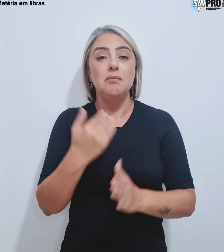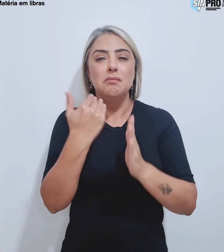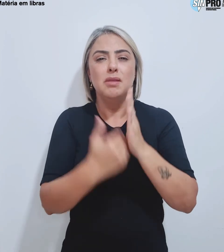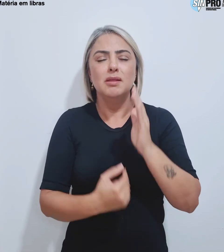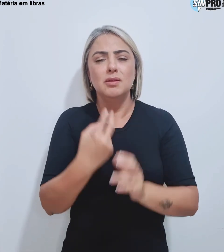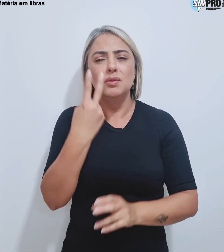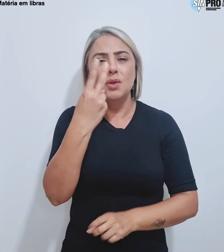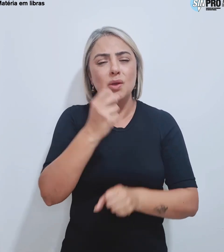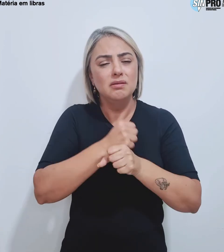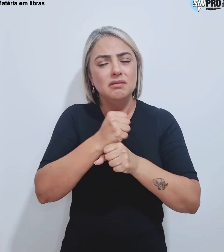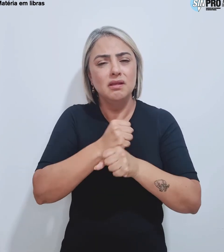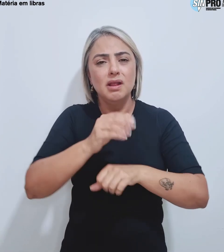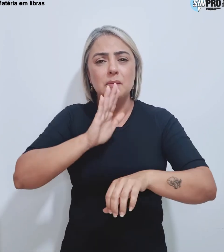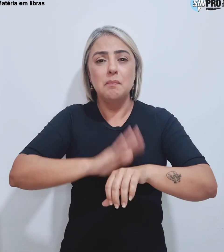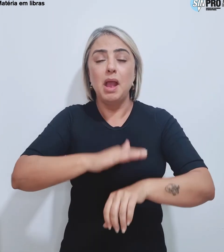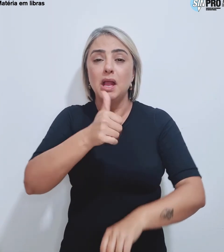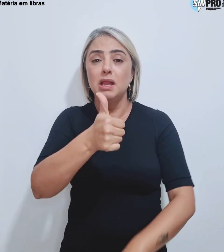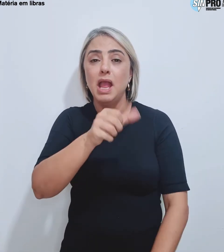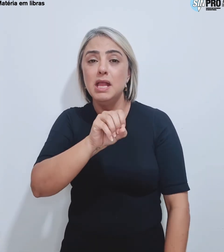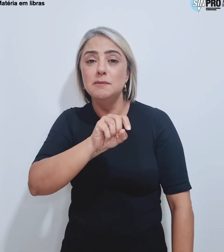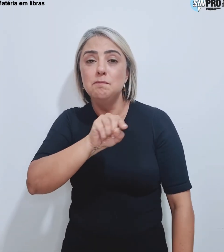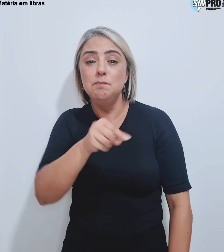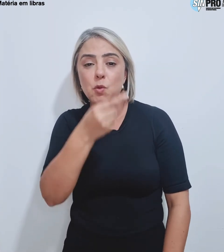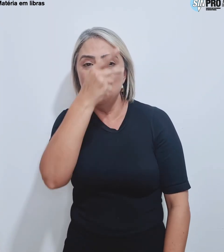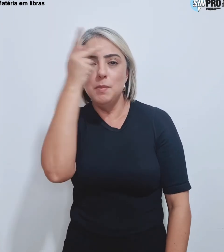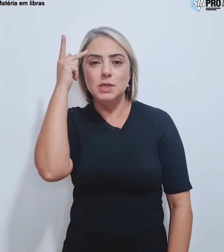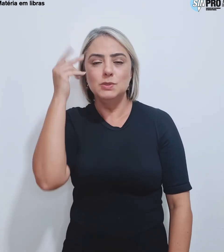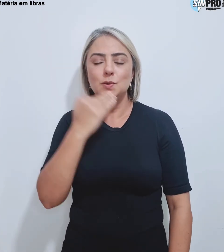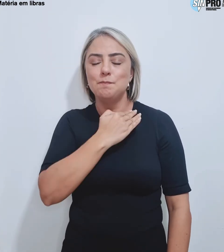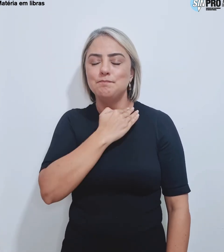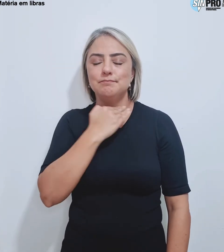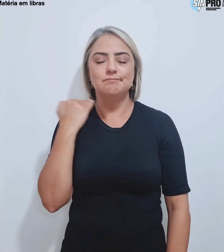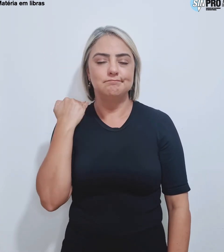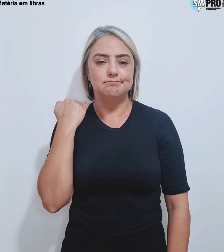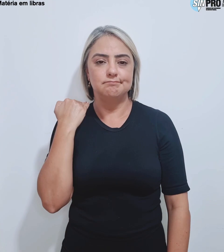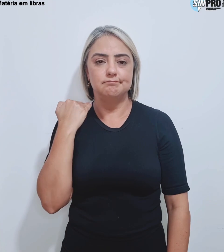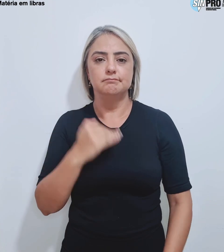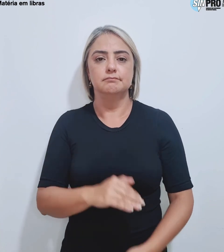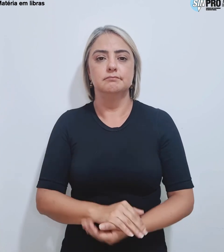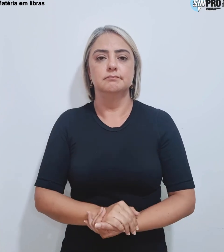2 anos, mais de 10 mil vidas foram perdidas.